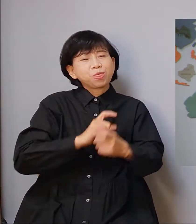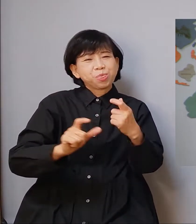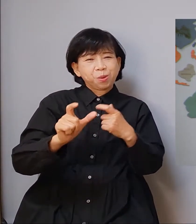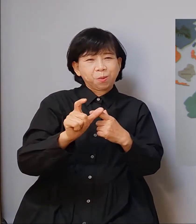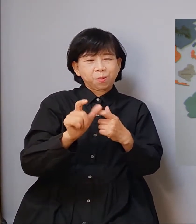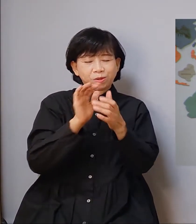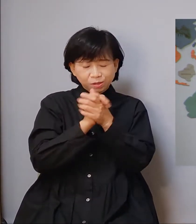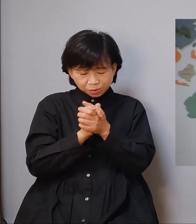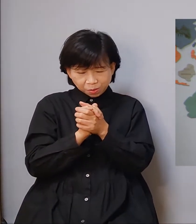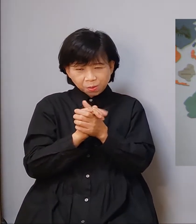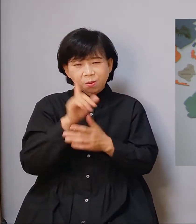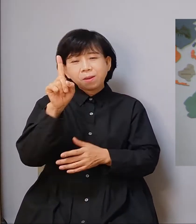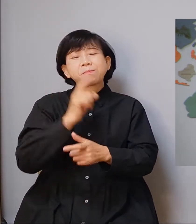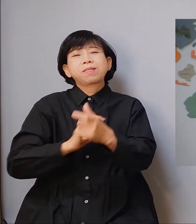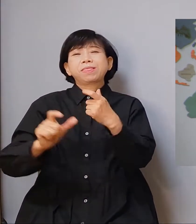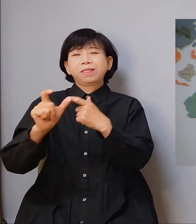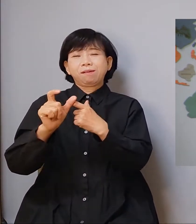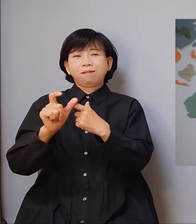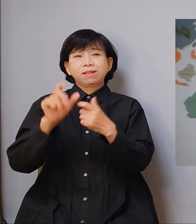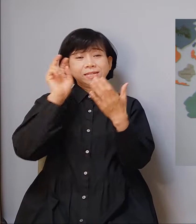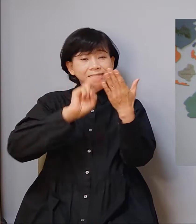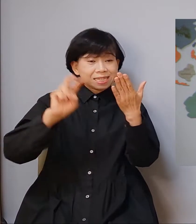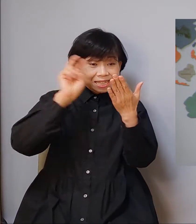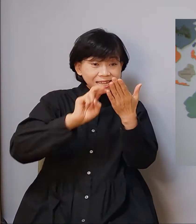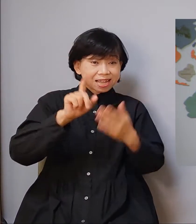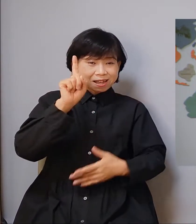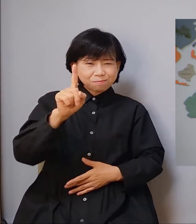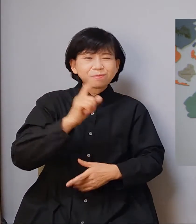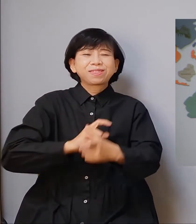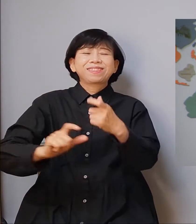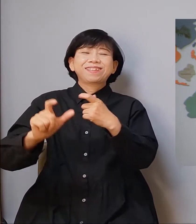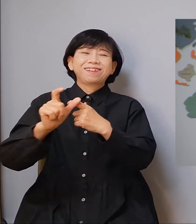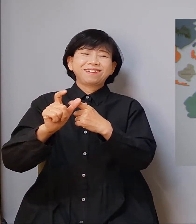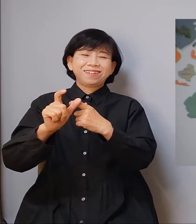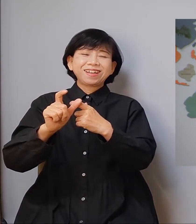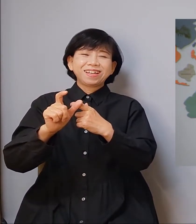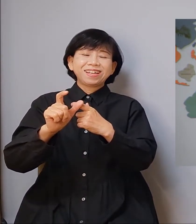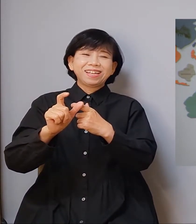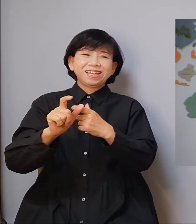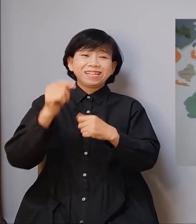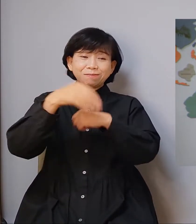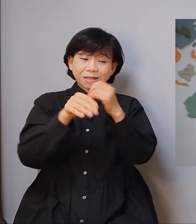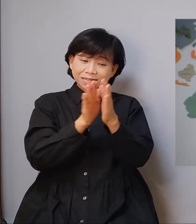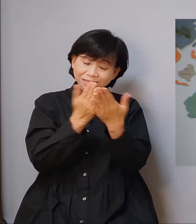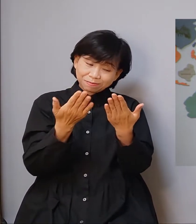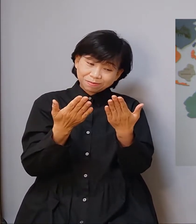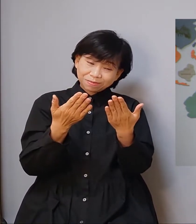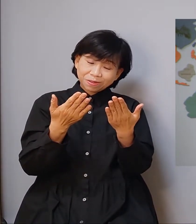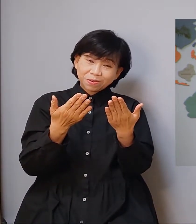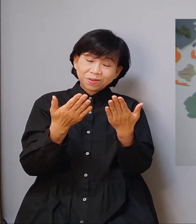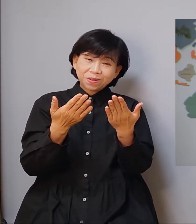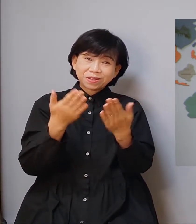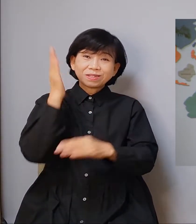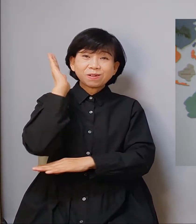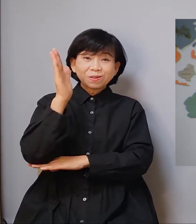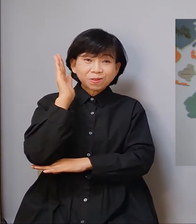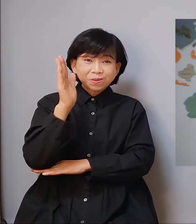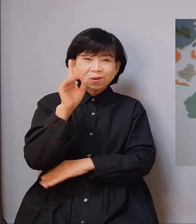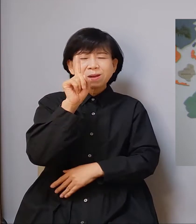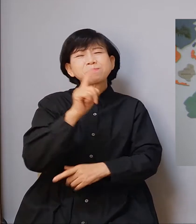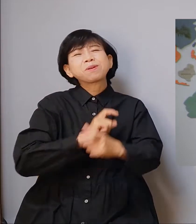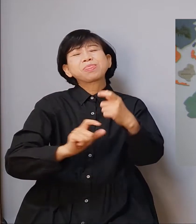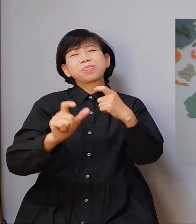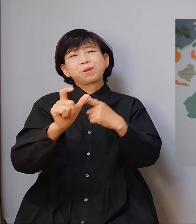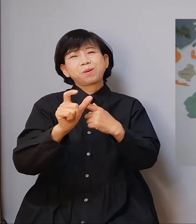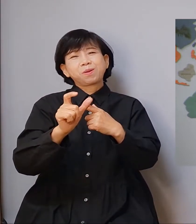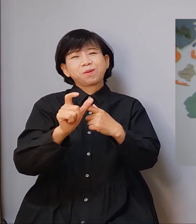번 더, 찬양도 한 번 더, 말씀도 한 번 더, 유튜브를 통해서라도 한 번 더 듣기, 한 번 더 선교하기, 한 번